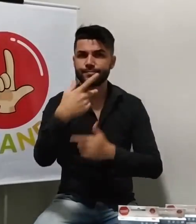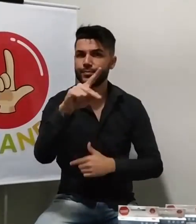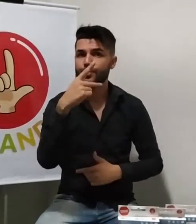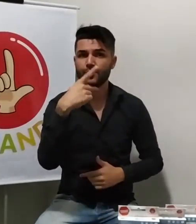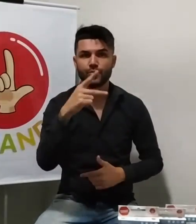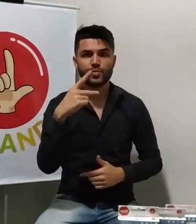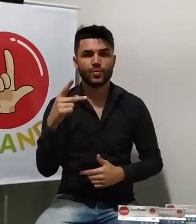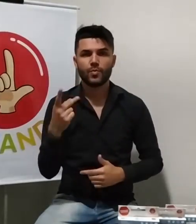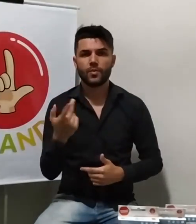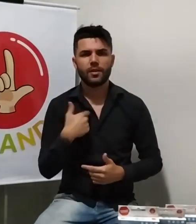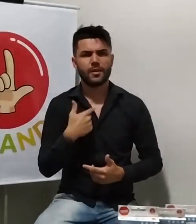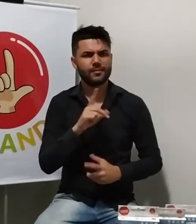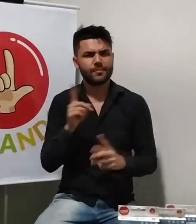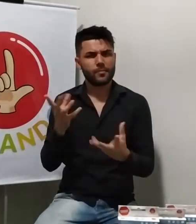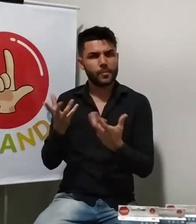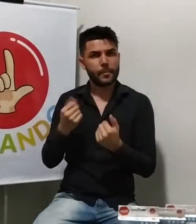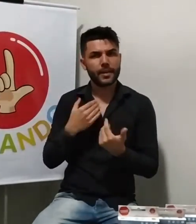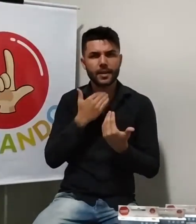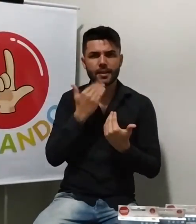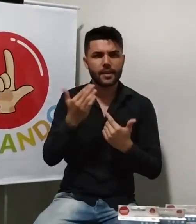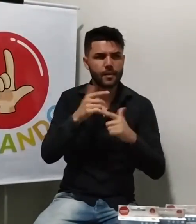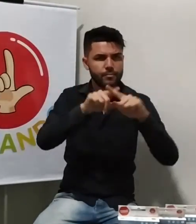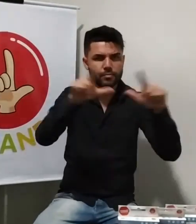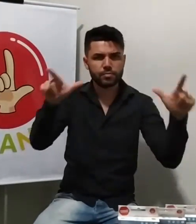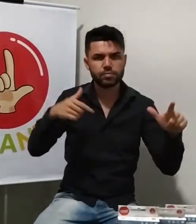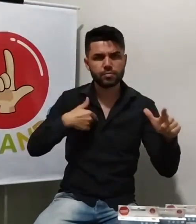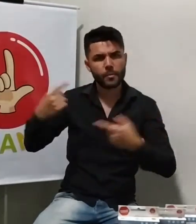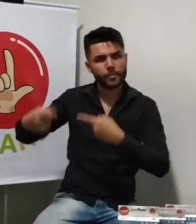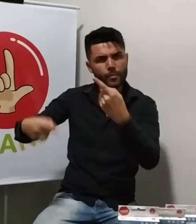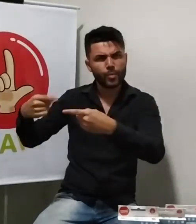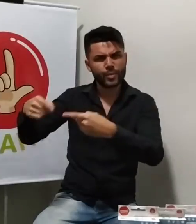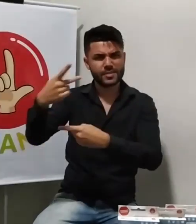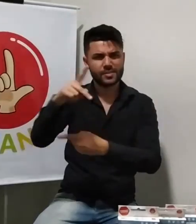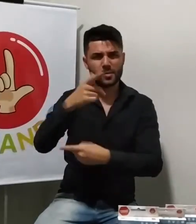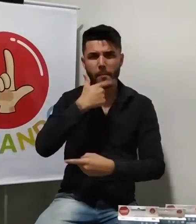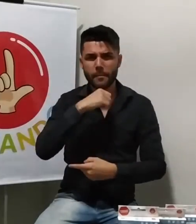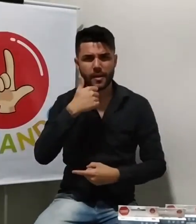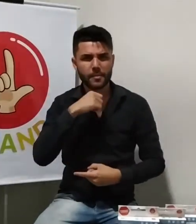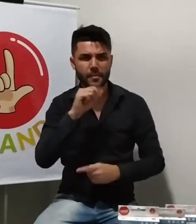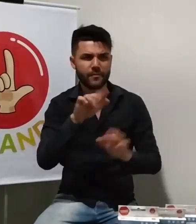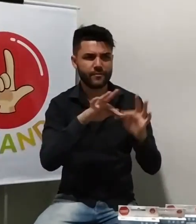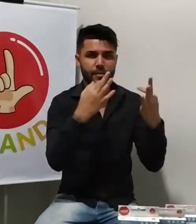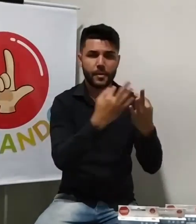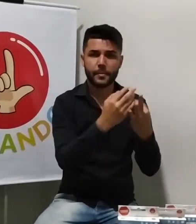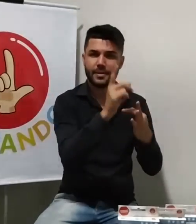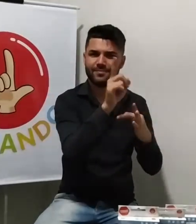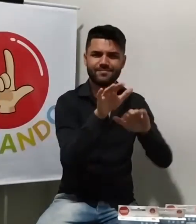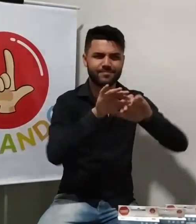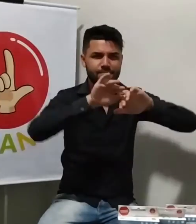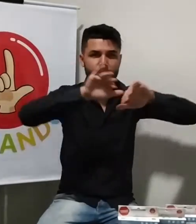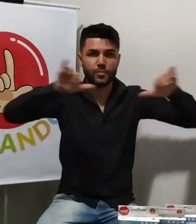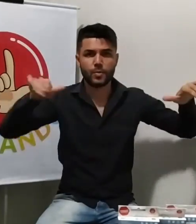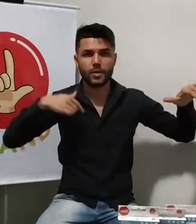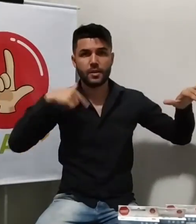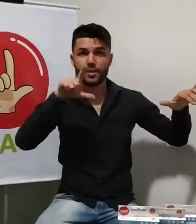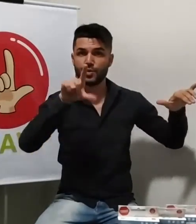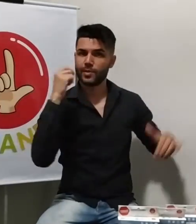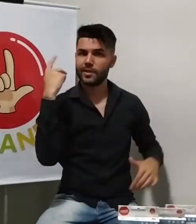nenhuma ideologia, nem um partido político, nem teu pai, nem tua mãe, nem ninguém, a decisão é sua. Ninguém está dizendo que vai ser fácil, meu amigo. Às vezes vai ser